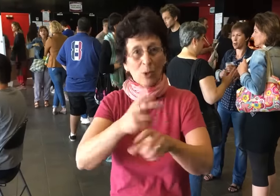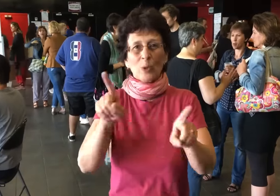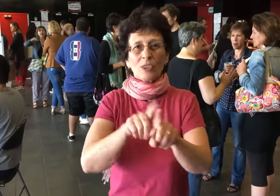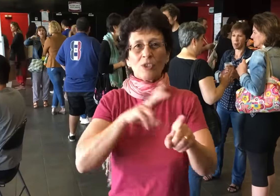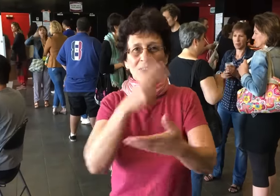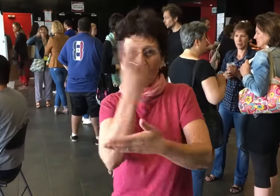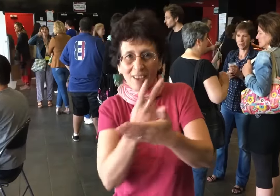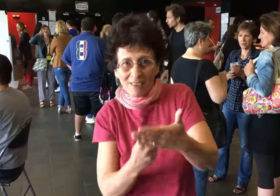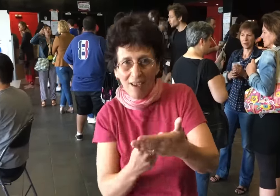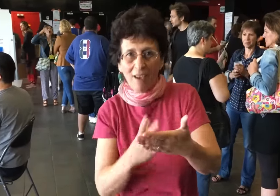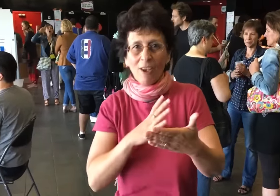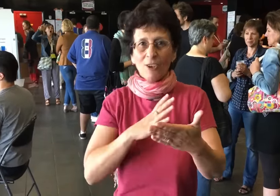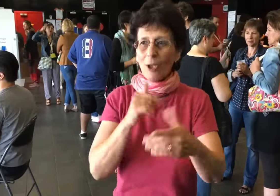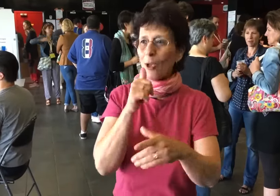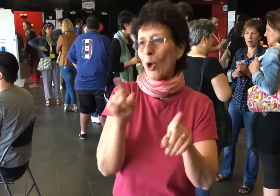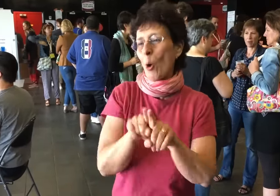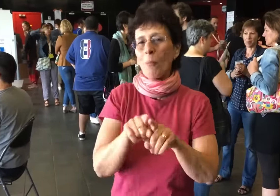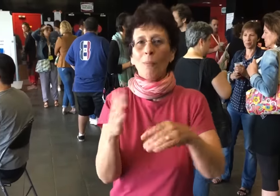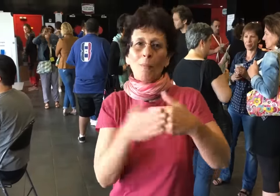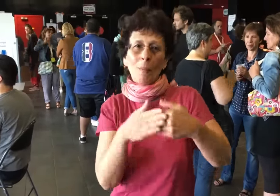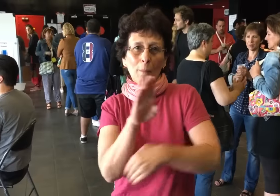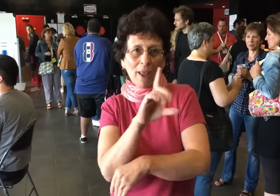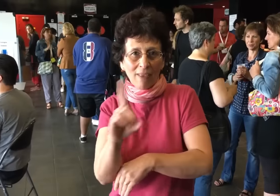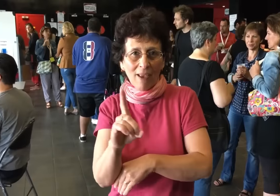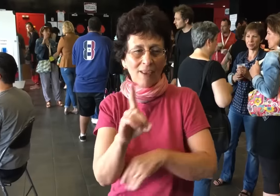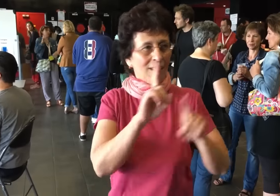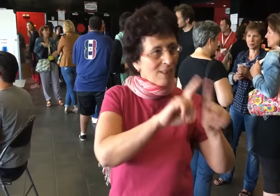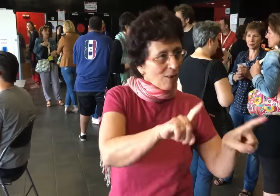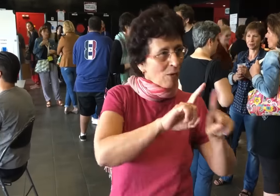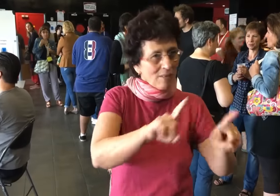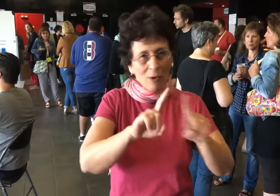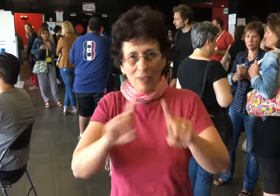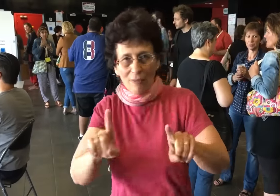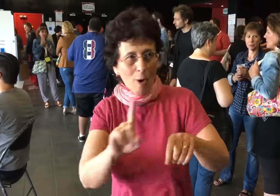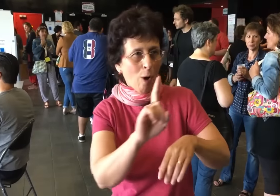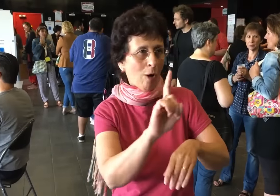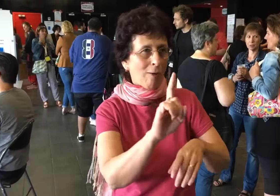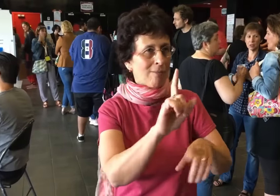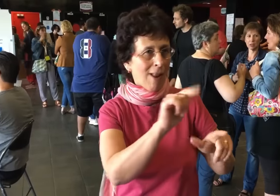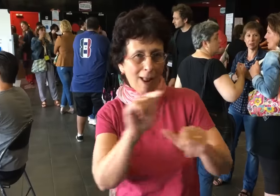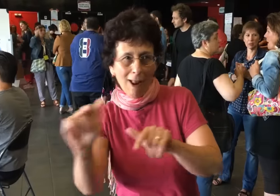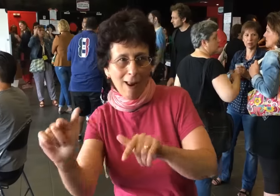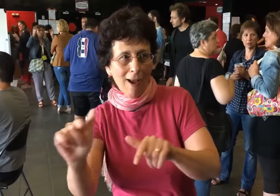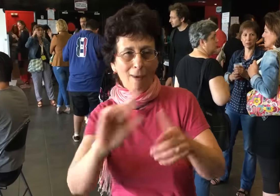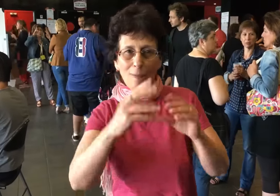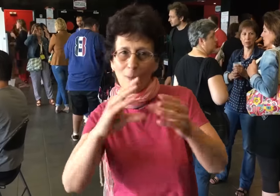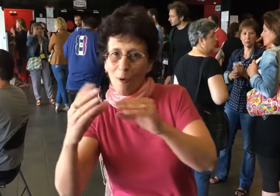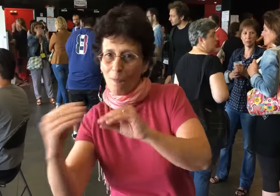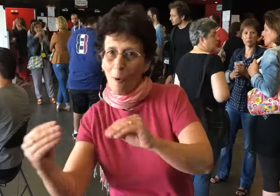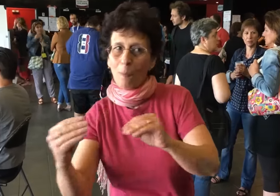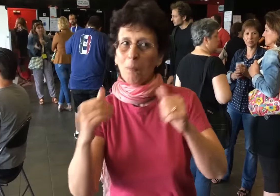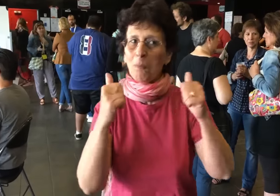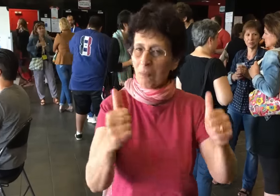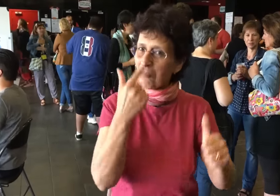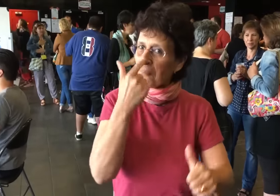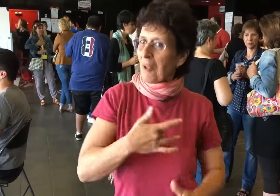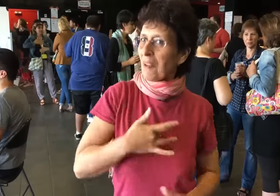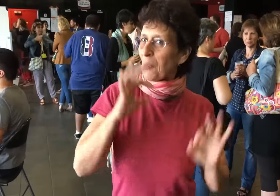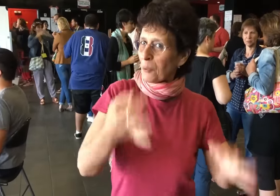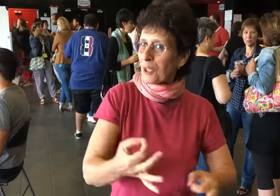documentaire. Il y a du cadrage, il y a de la bande dessinée, du dessin animé. Il y a vraiment plein de formes qui nous sont proposées. J'ai trouvé ça très intéressant.